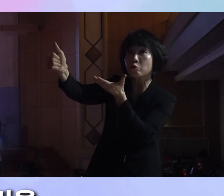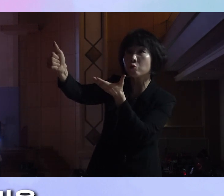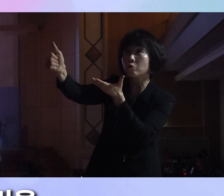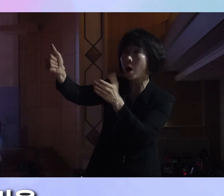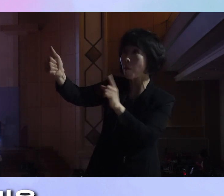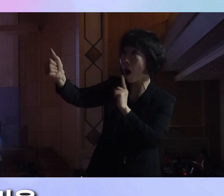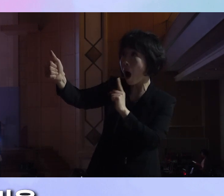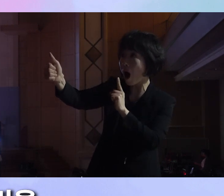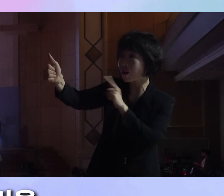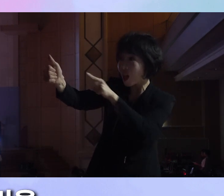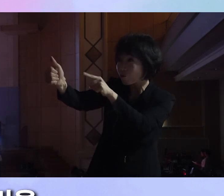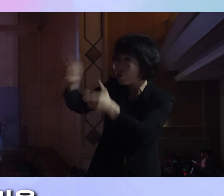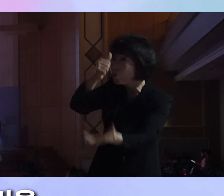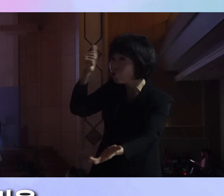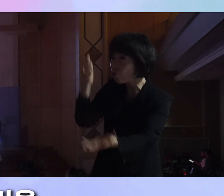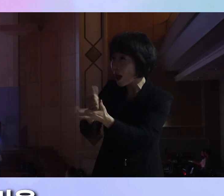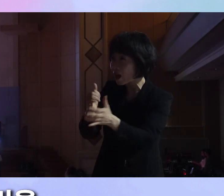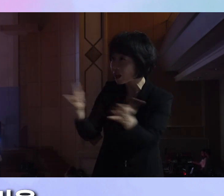예수란